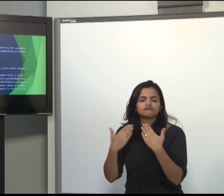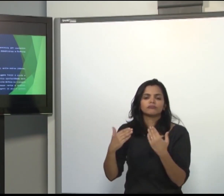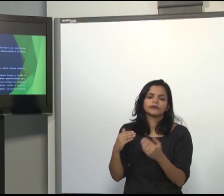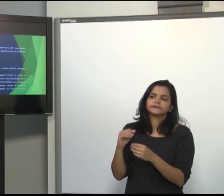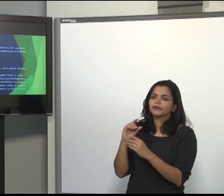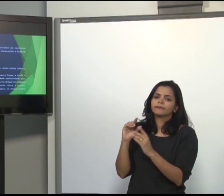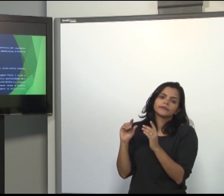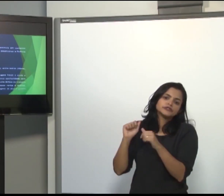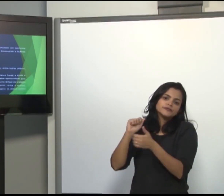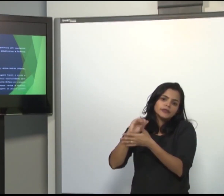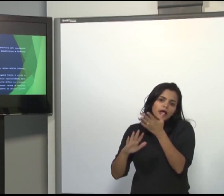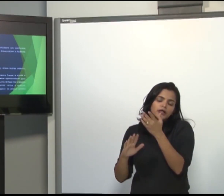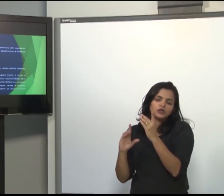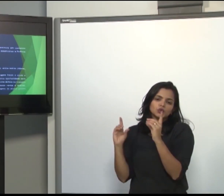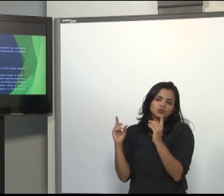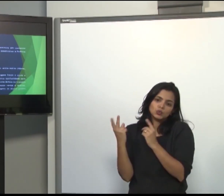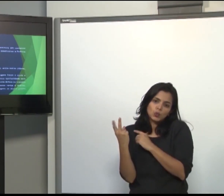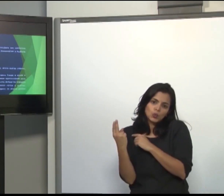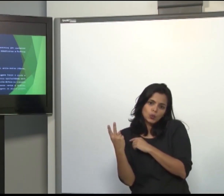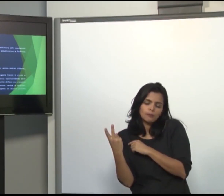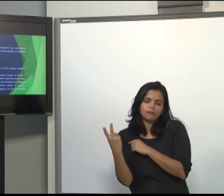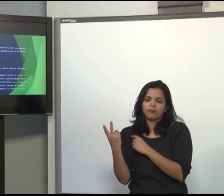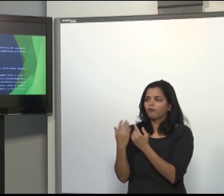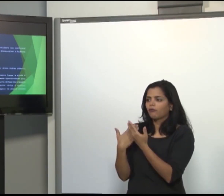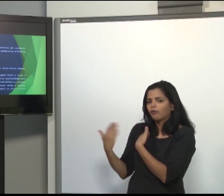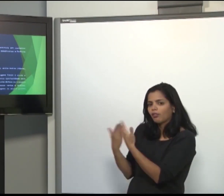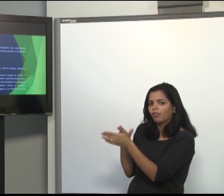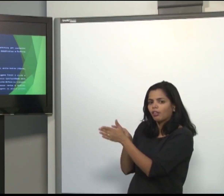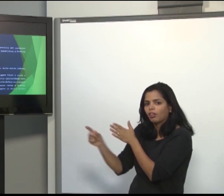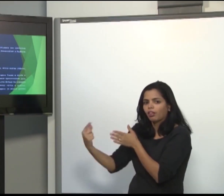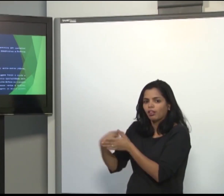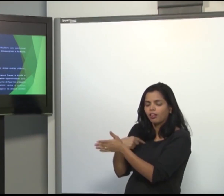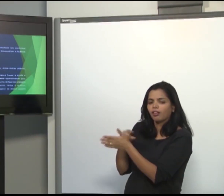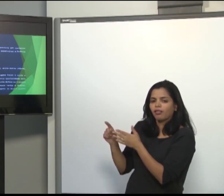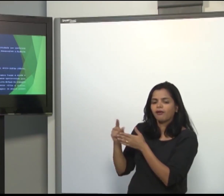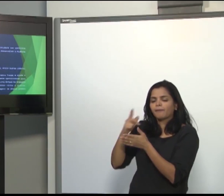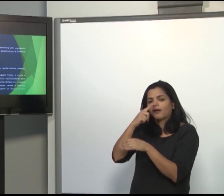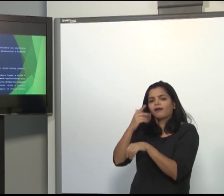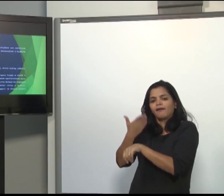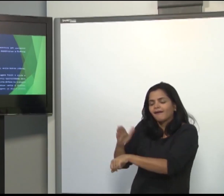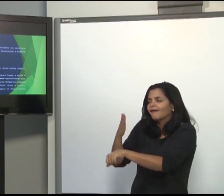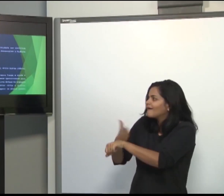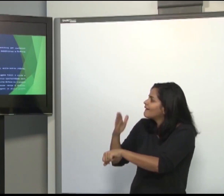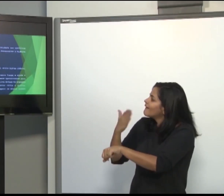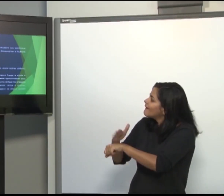há atividades em duplas, diálogos, perguntas, respostas, há treinos nessa